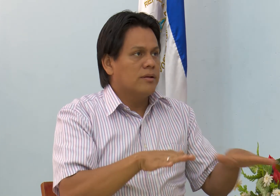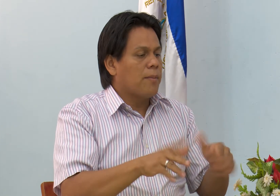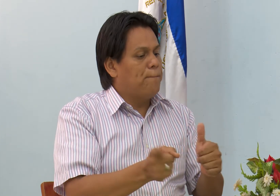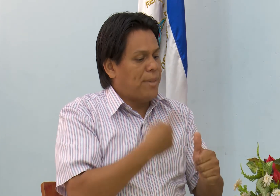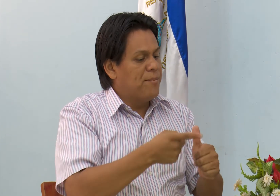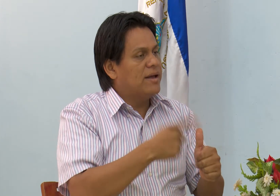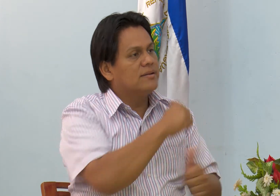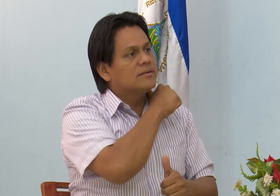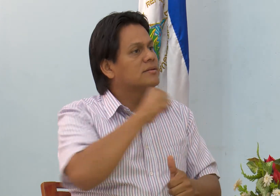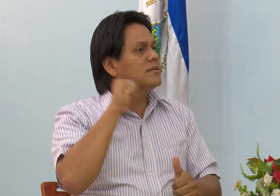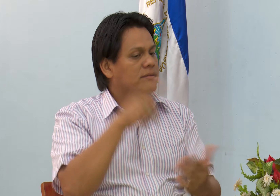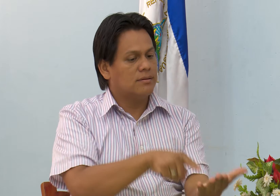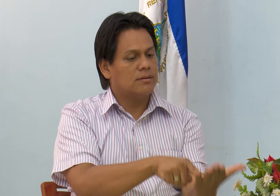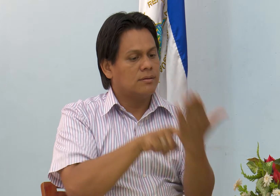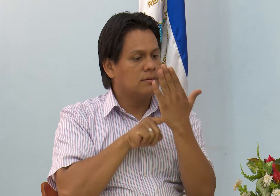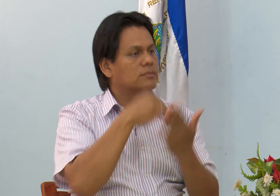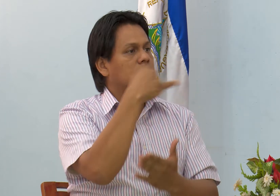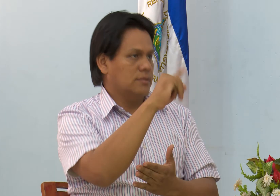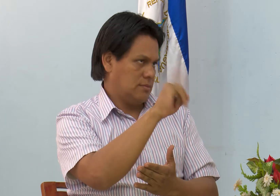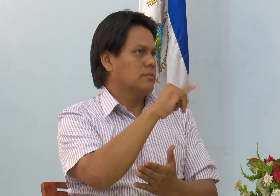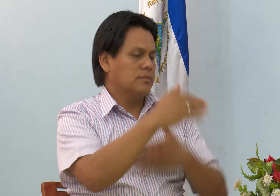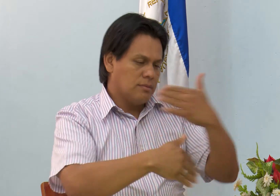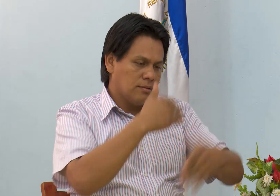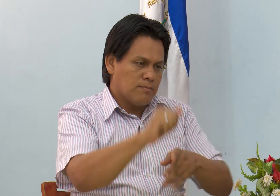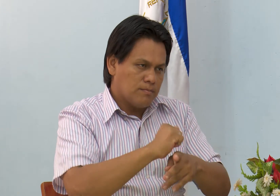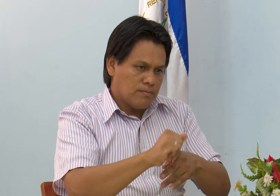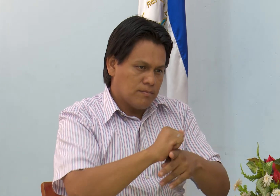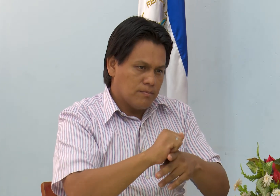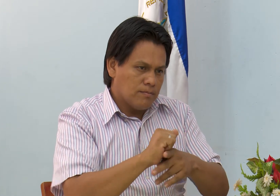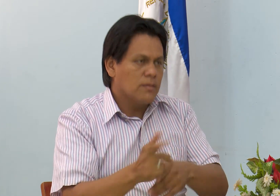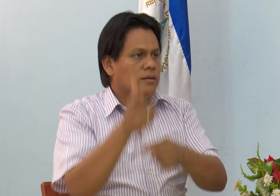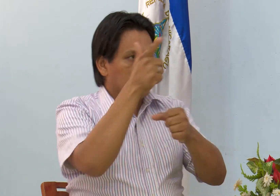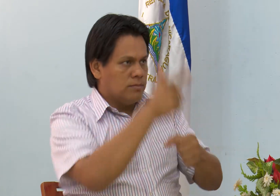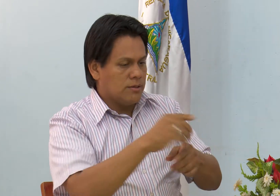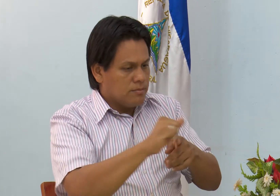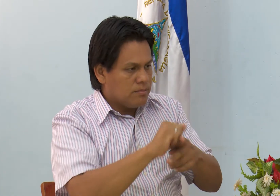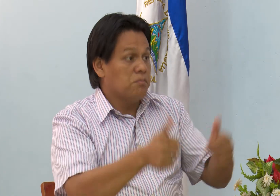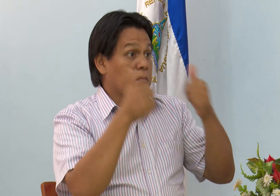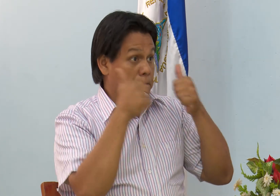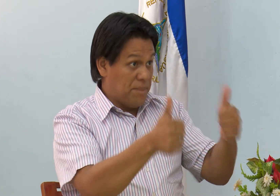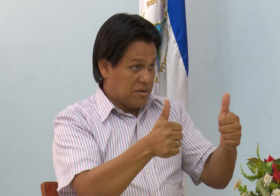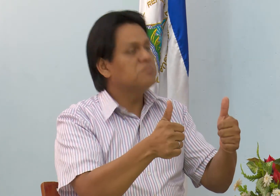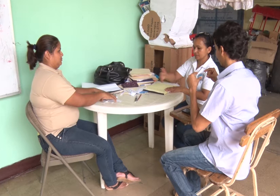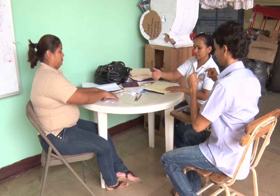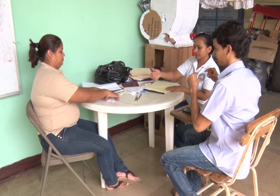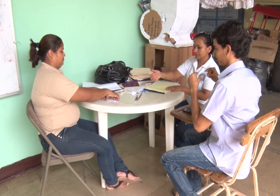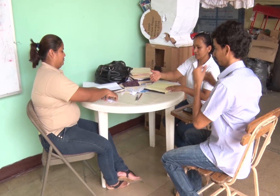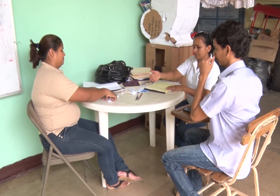una persona de primas a primera no puede ser intérprete. Debe pasar por un proceso de conocimiento y debe practicar mucho